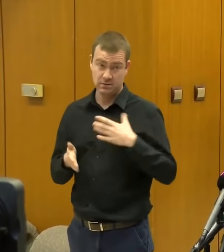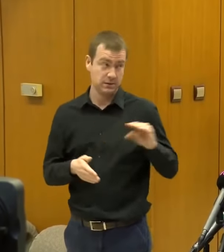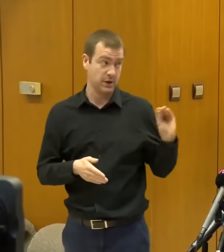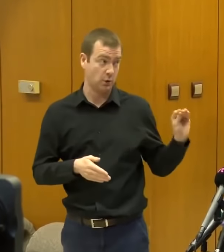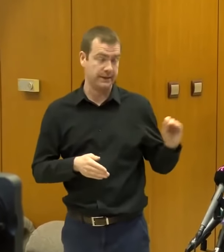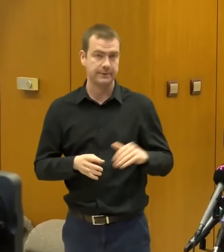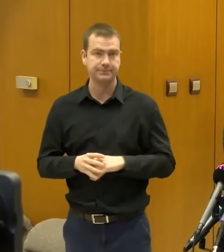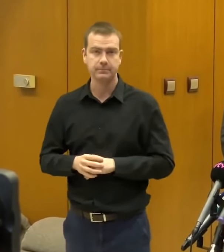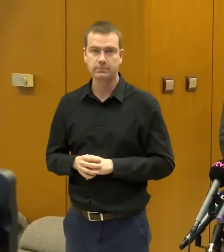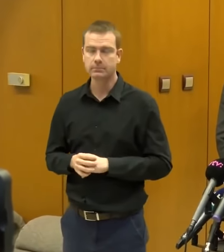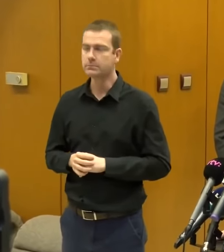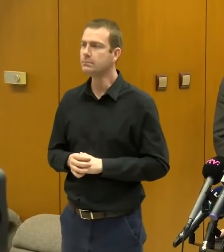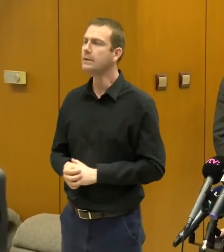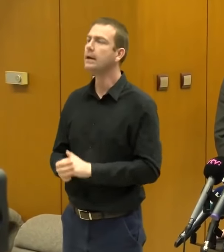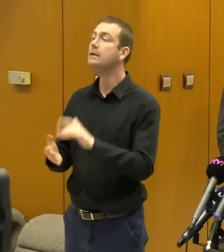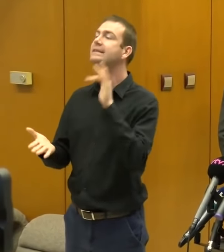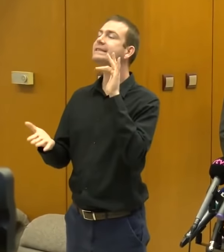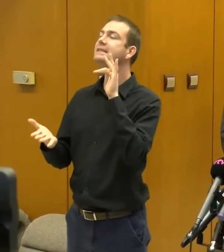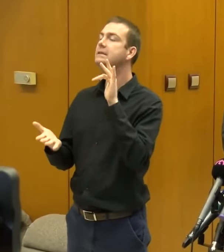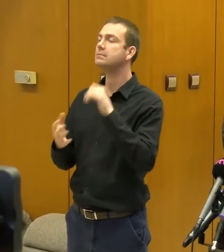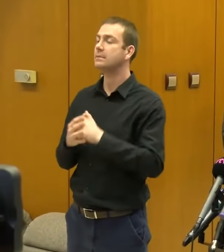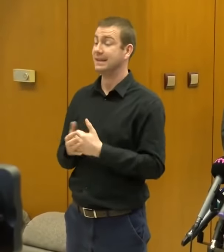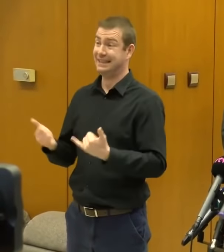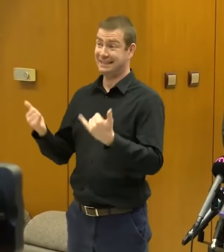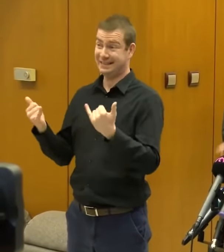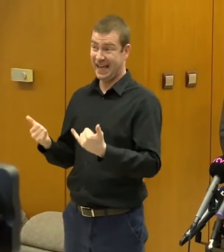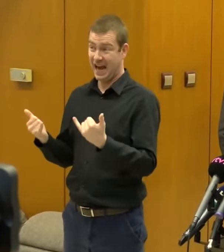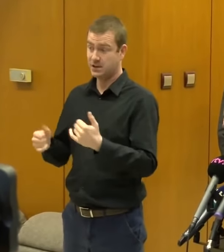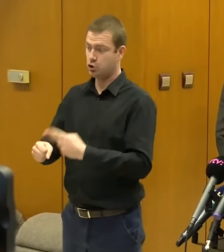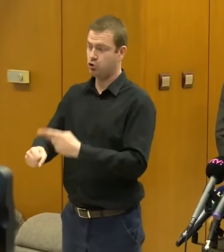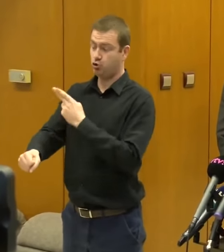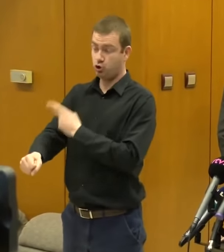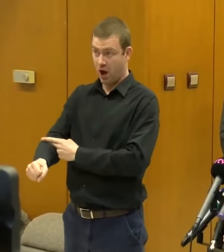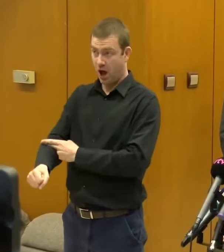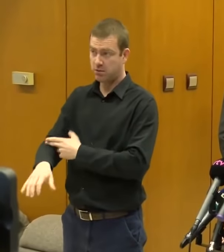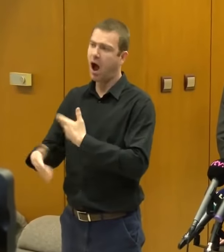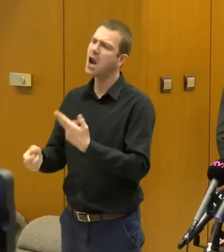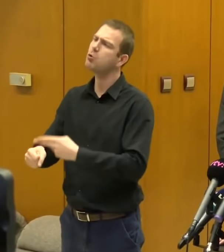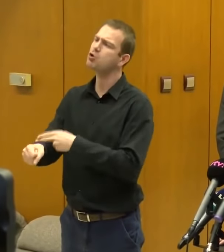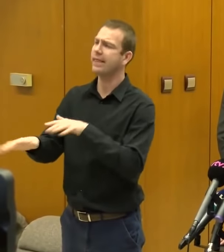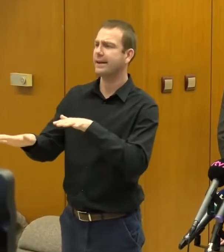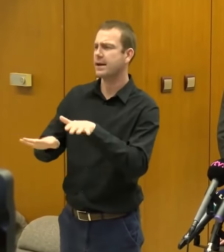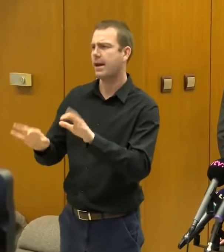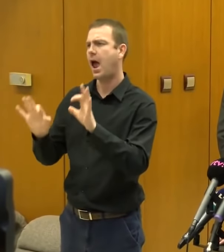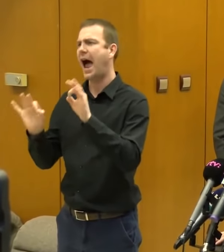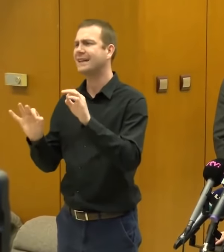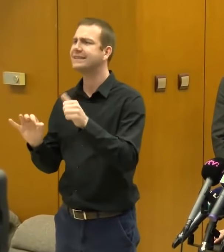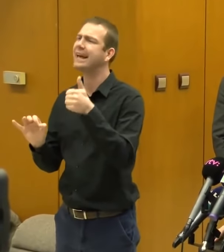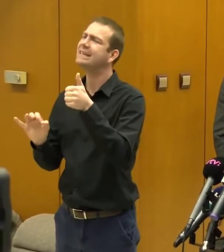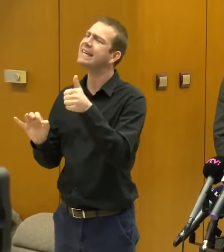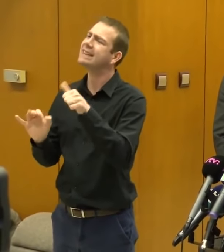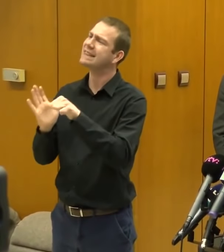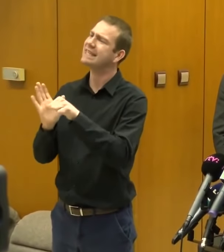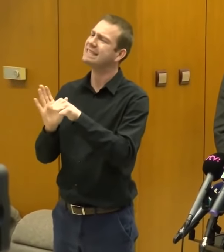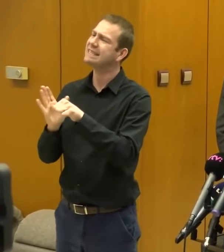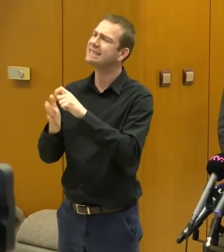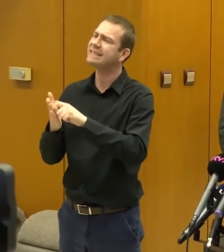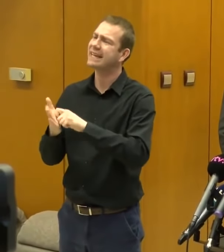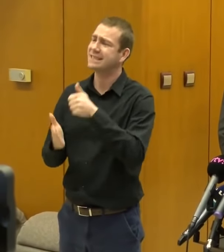Nevadí. Cieľový stav je taký, dnešná kapacita štátu alebo tých štátnych zariadení je približne 1000 testov denne.